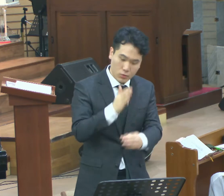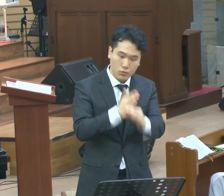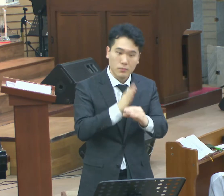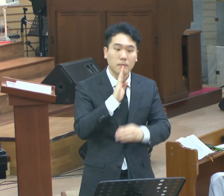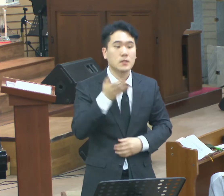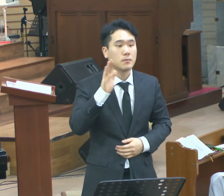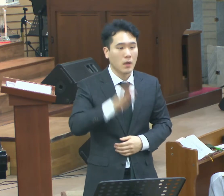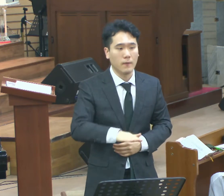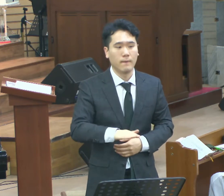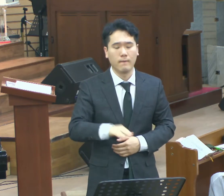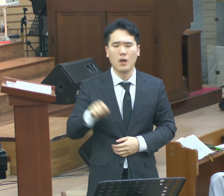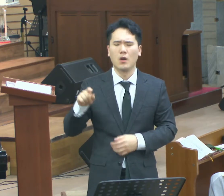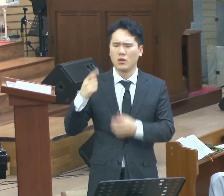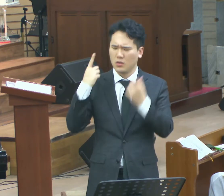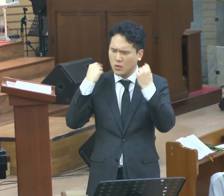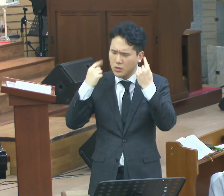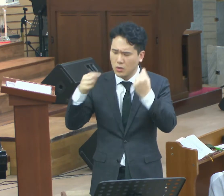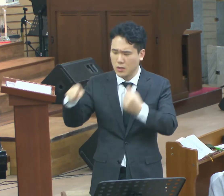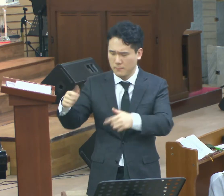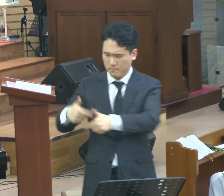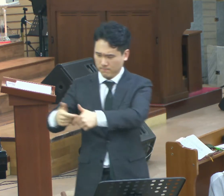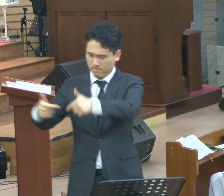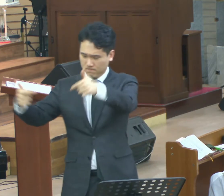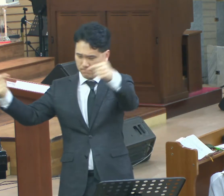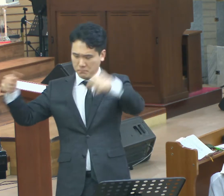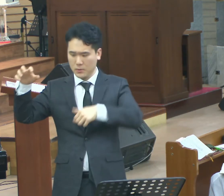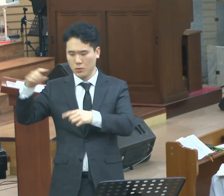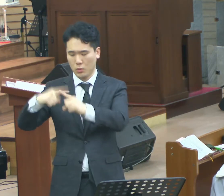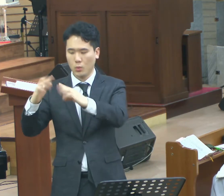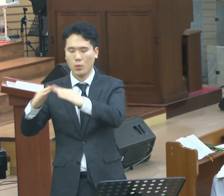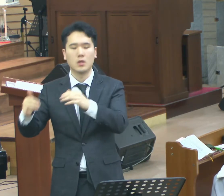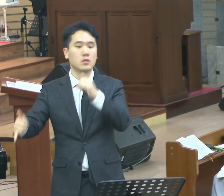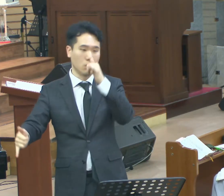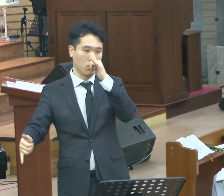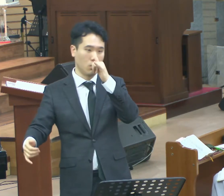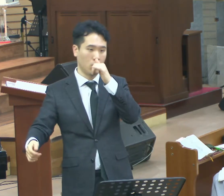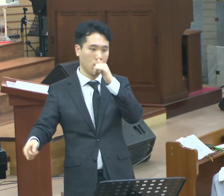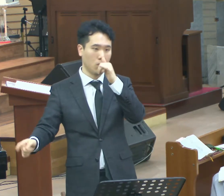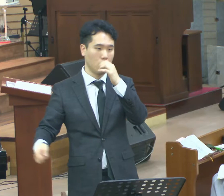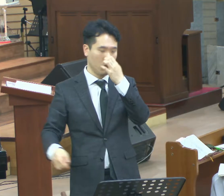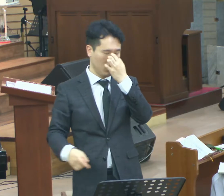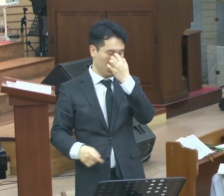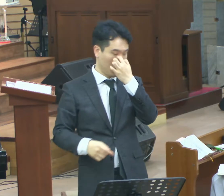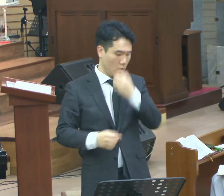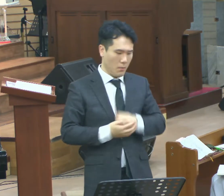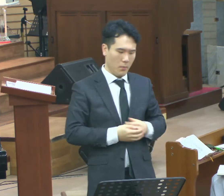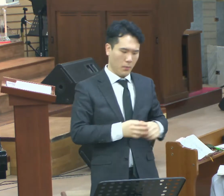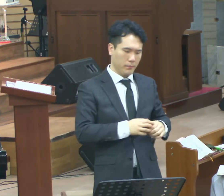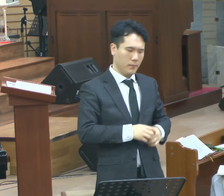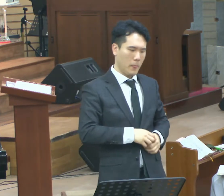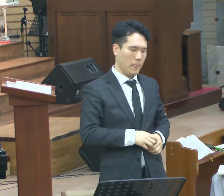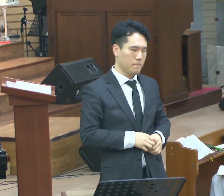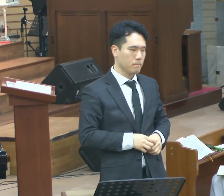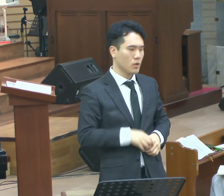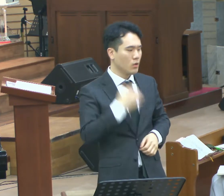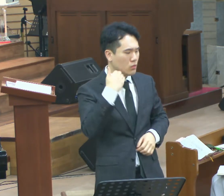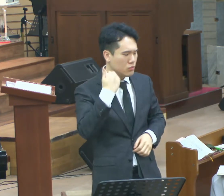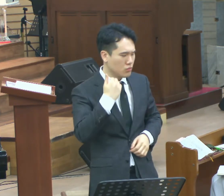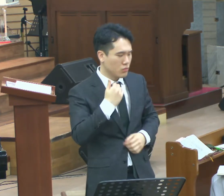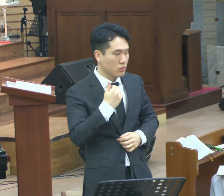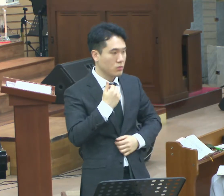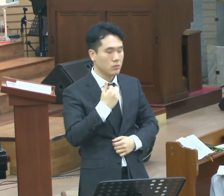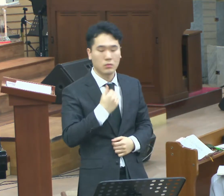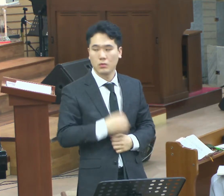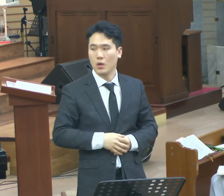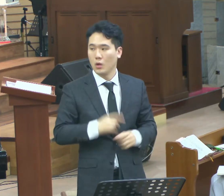하나의 개체가 아니에요. 평균이 아무리 돈을 많이 벌어도 누구는 가난하고요. 평균이 아무리 낮아도 누구는 부자인